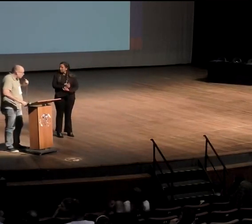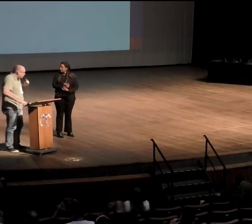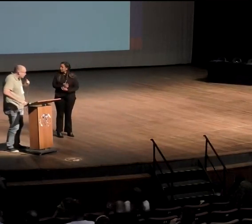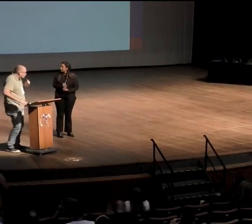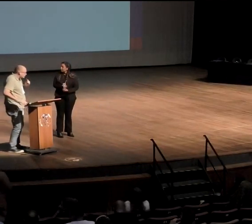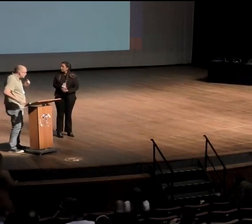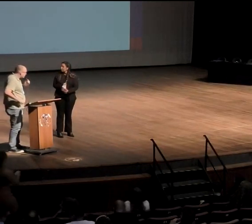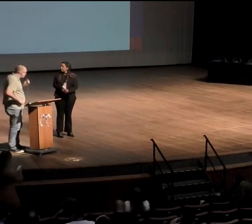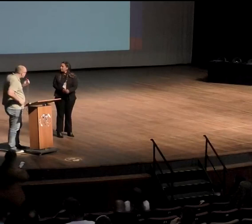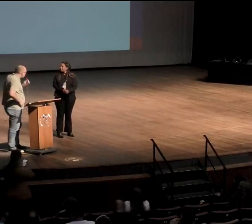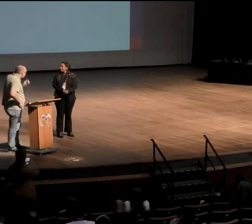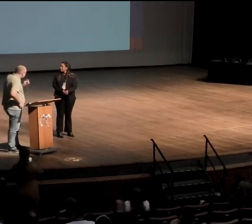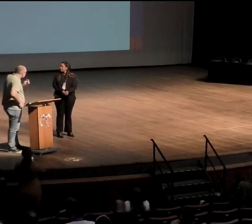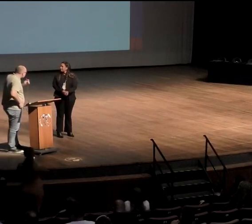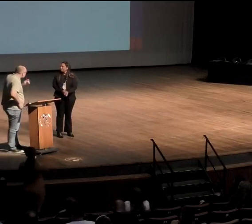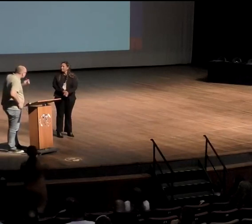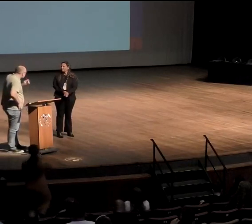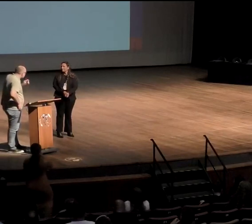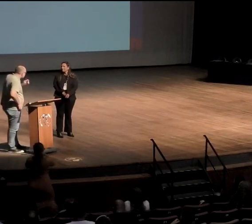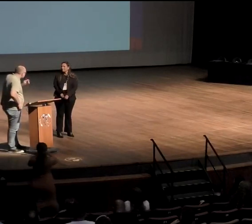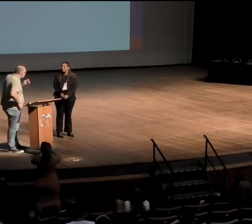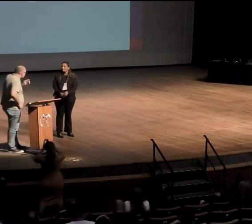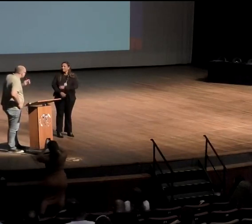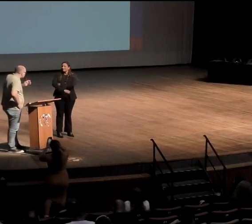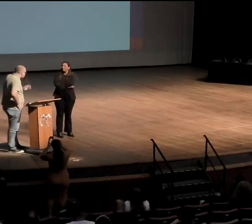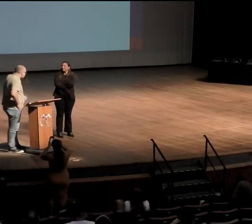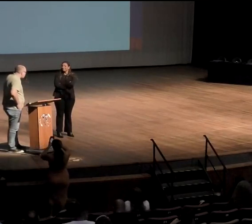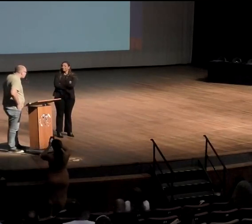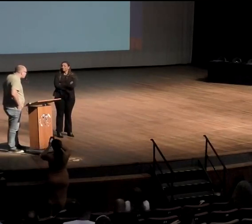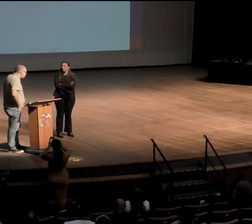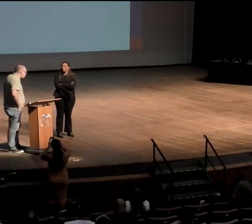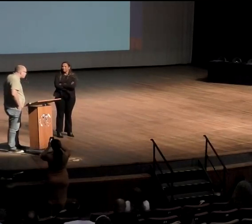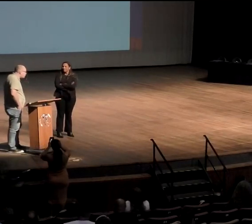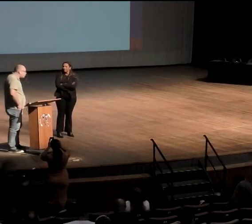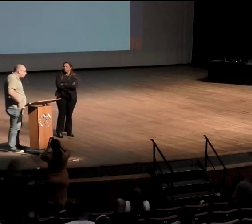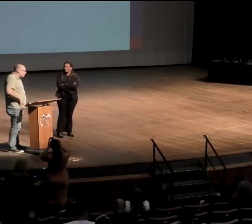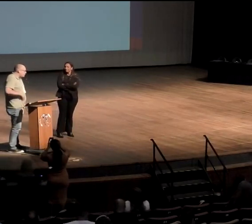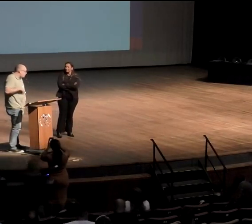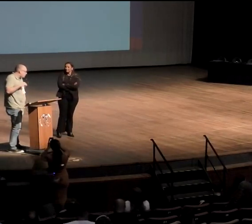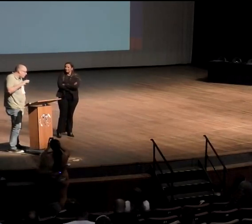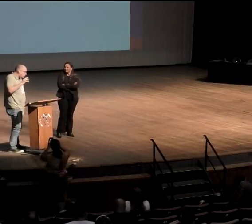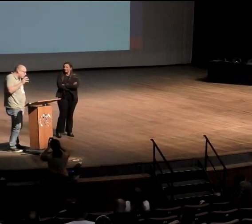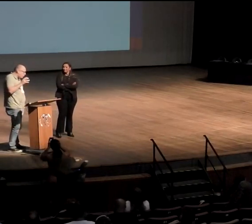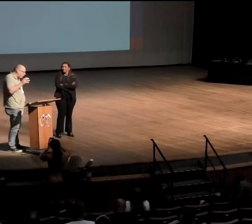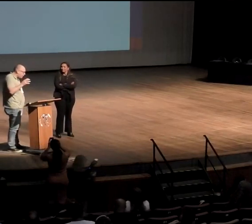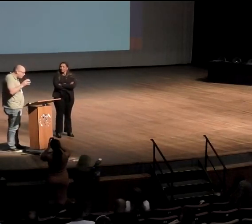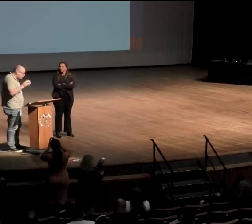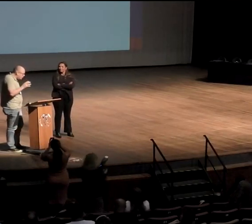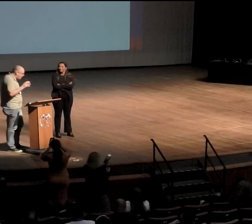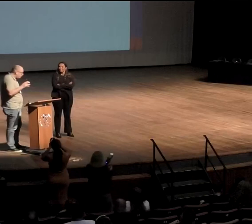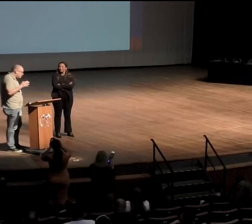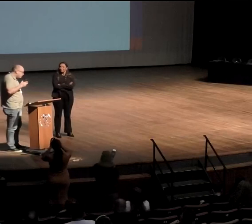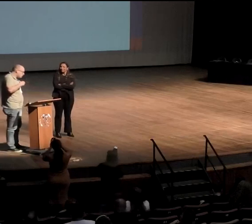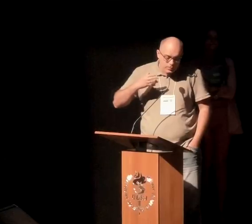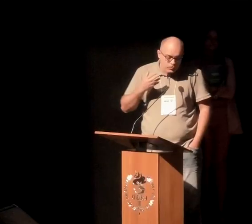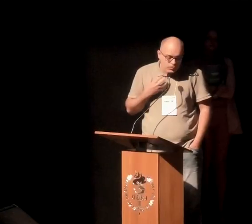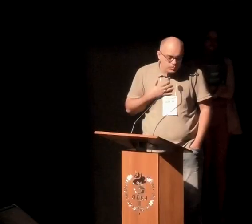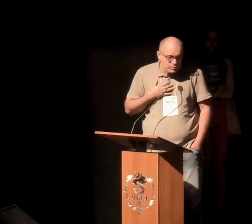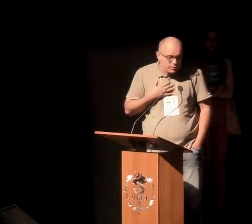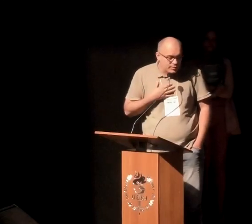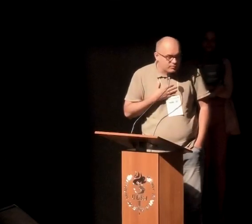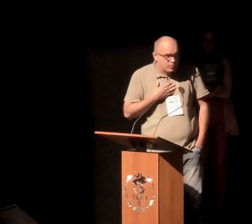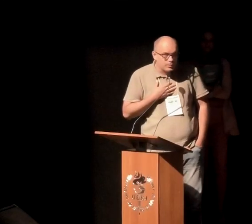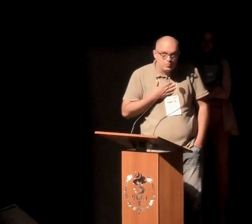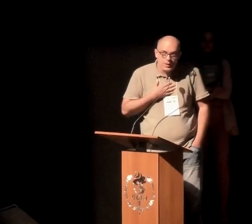só agradecer rica porque Sem dúvida nenhuma eu vou até fazer uma paródia aqui se